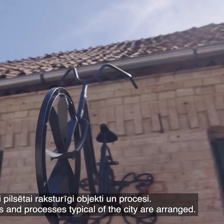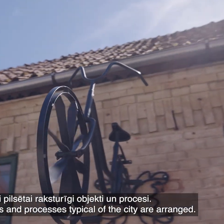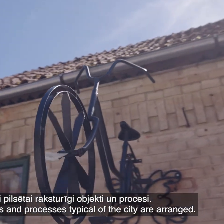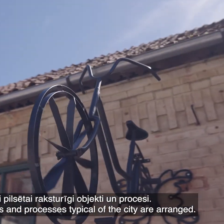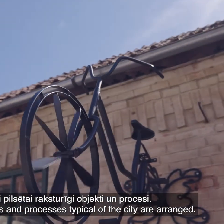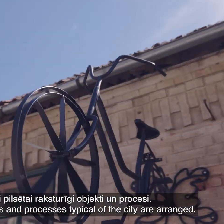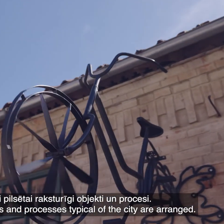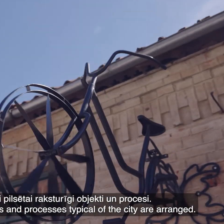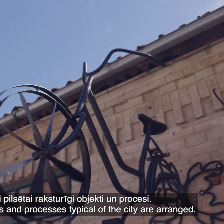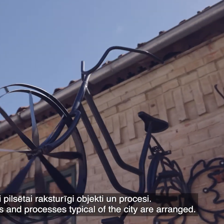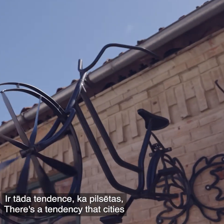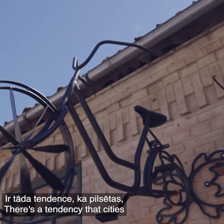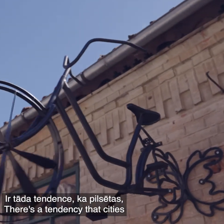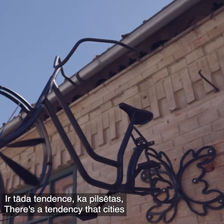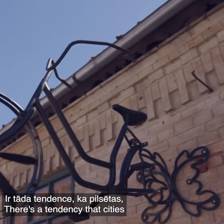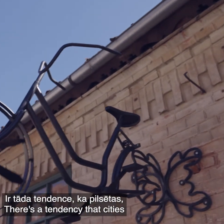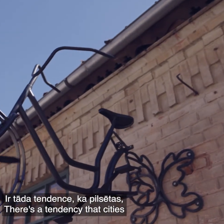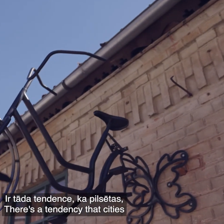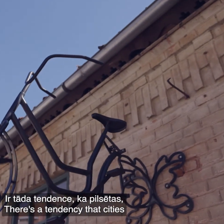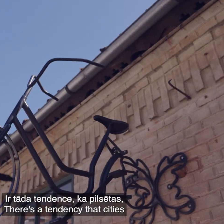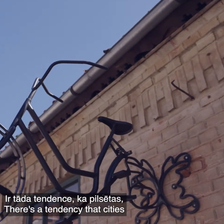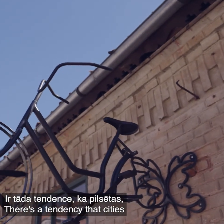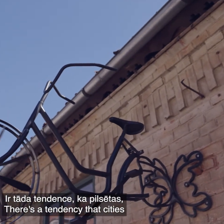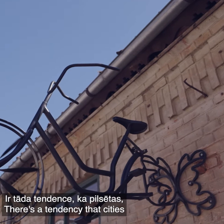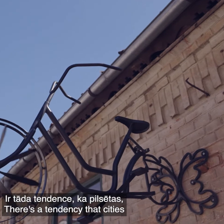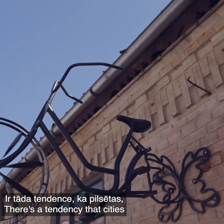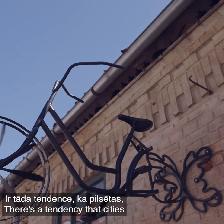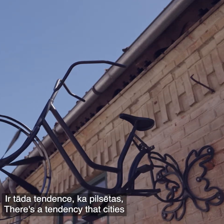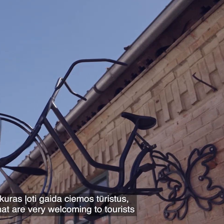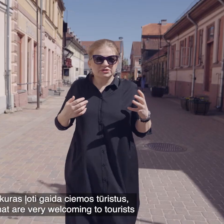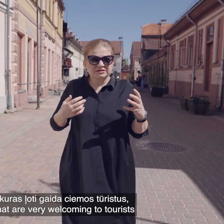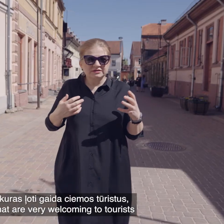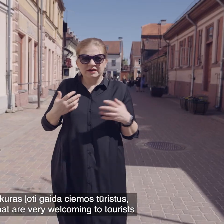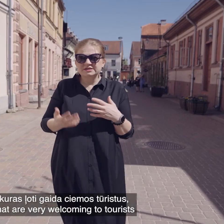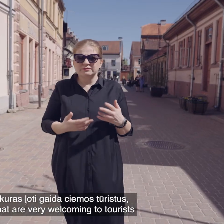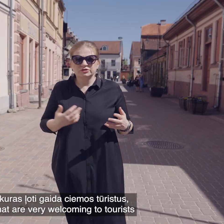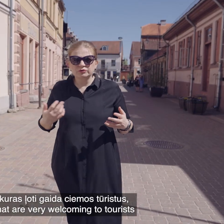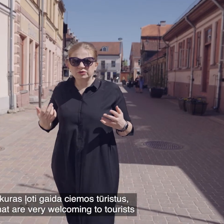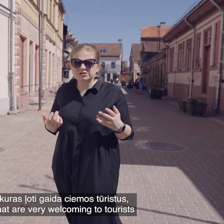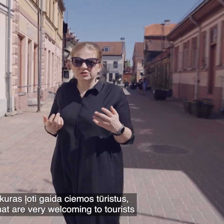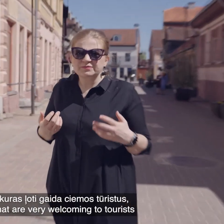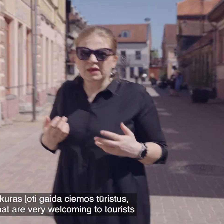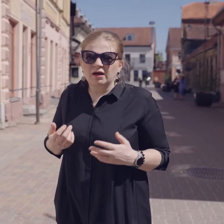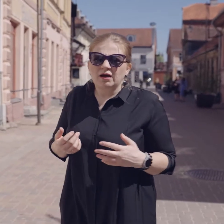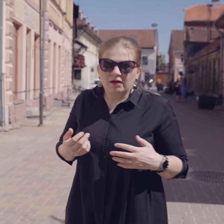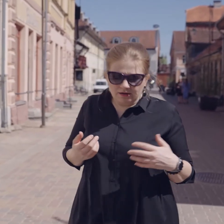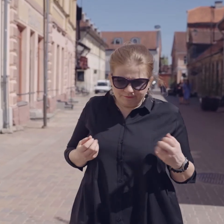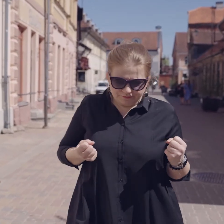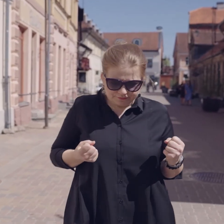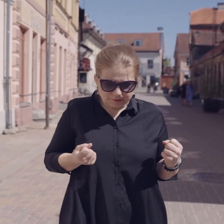objekti un procesi. Ļoti izteikta tendence, ka pilsētas, kuras gaida ciemos turistus,